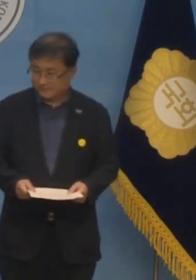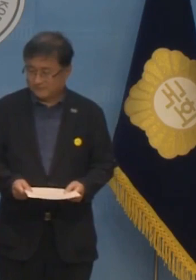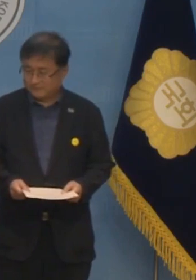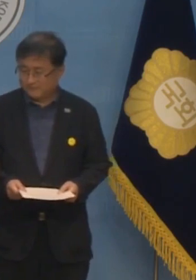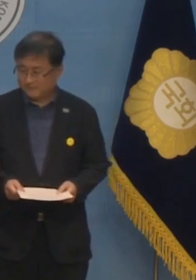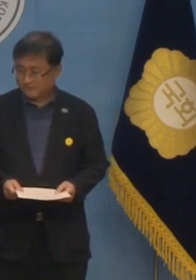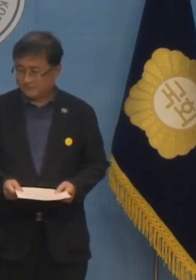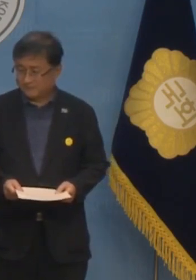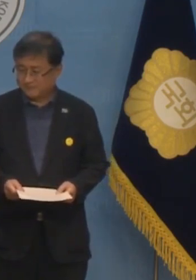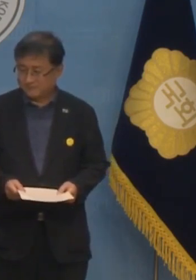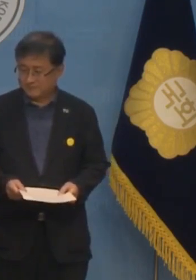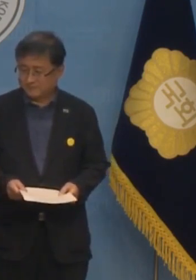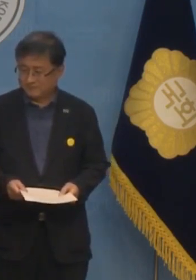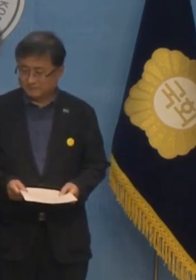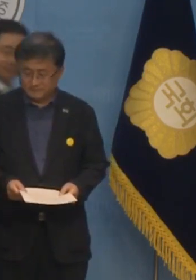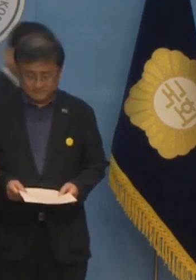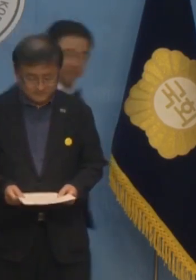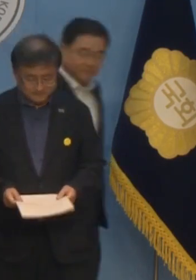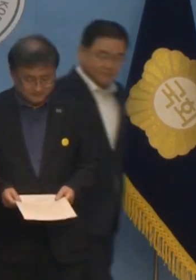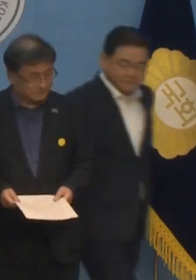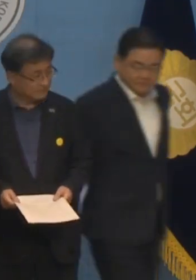왜 이렇게 이혼?